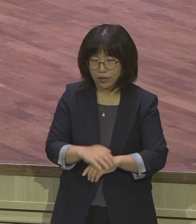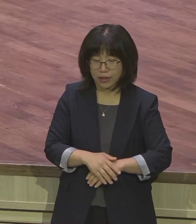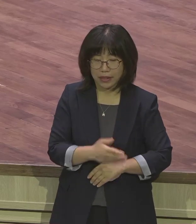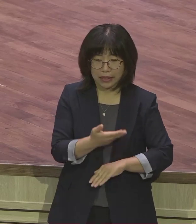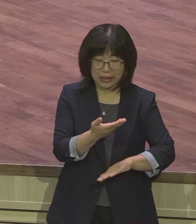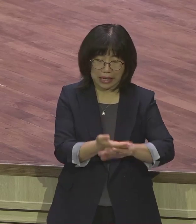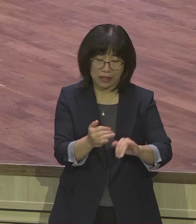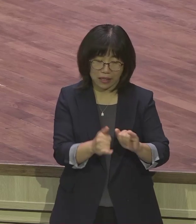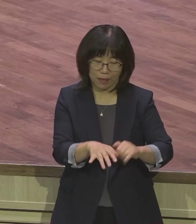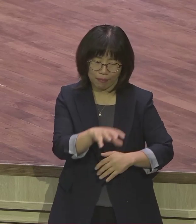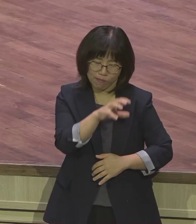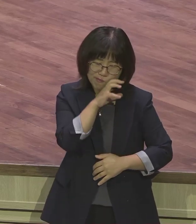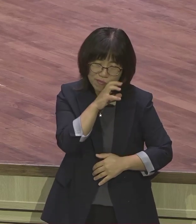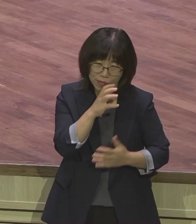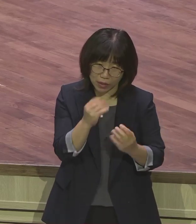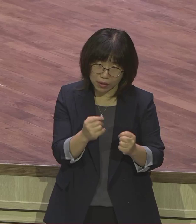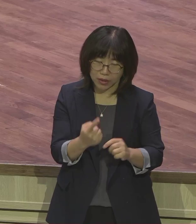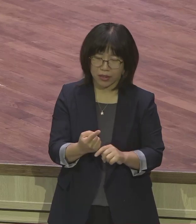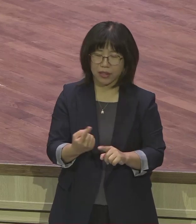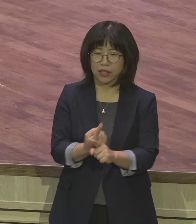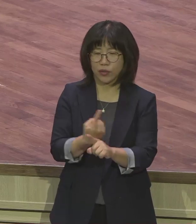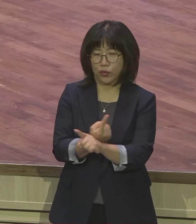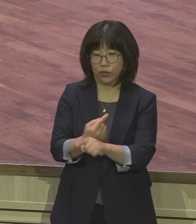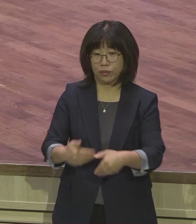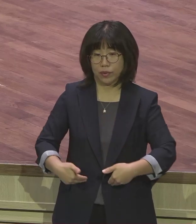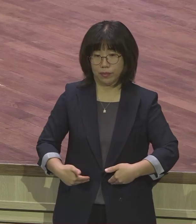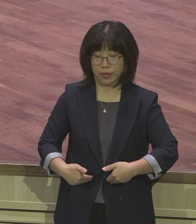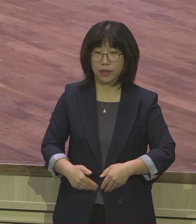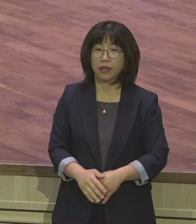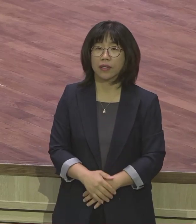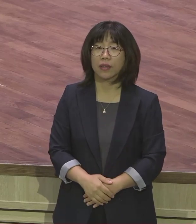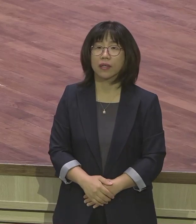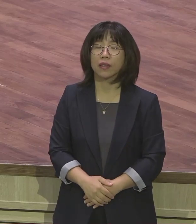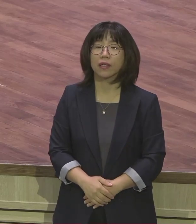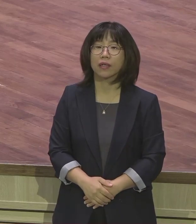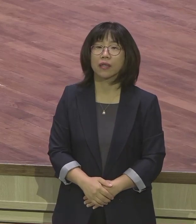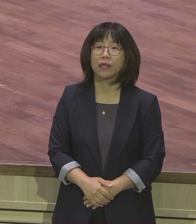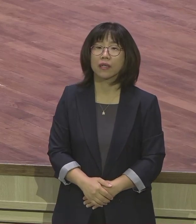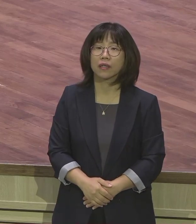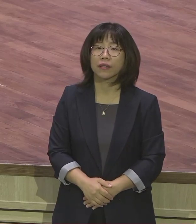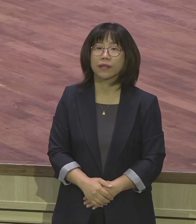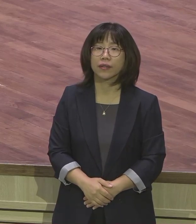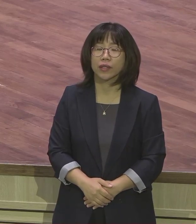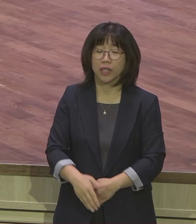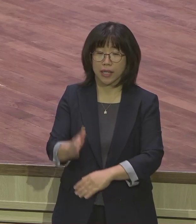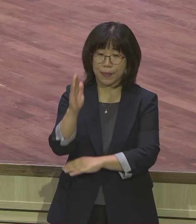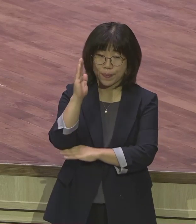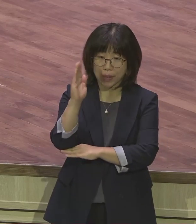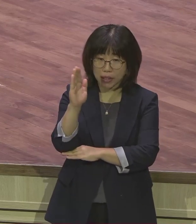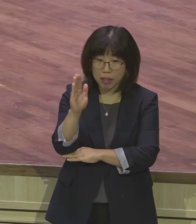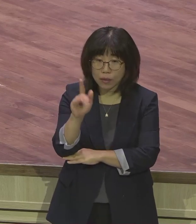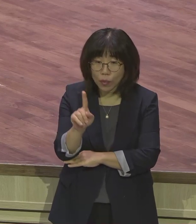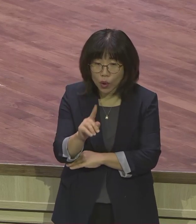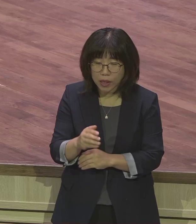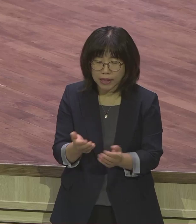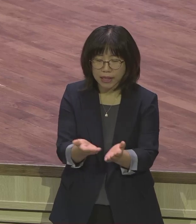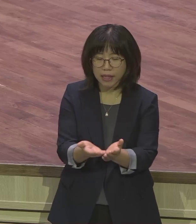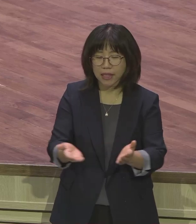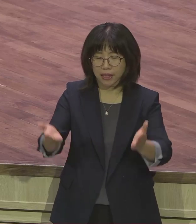비판하고 치유받아야 다 그렇습니다. 그래서 제일 중요한 기본이야. 요즘 계속 나오죠. 그렇지요.